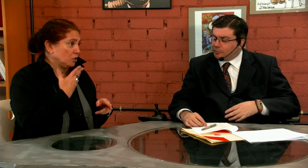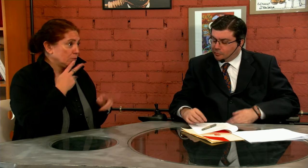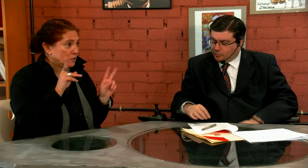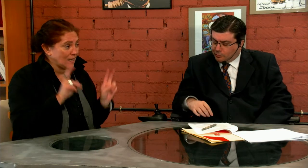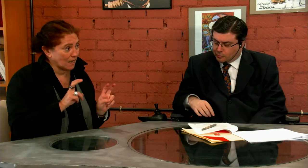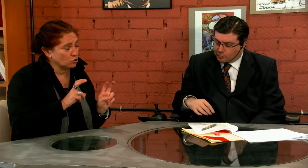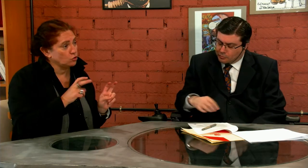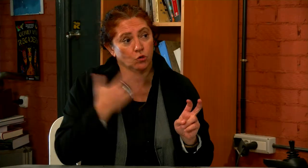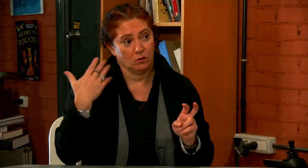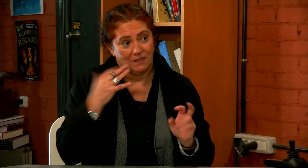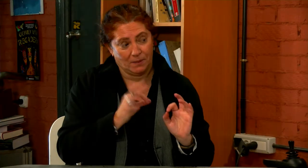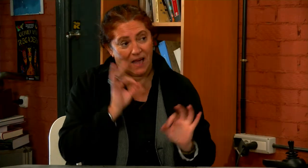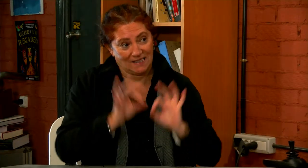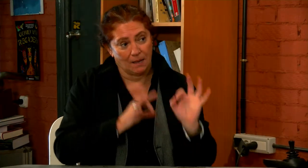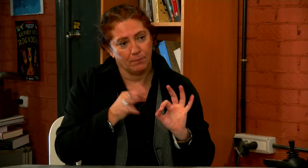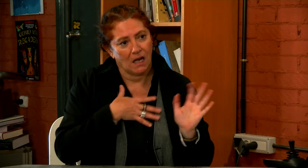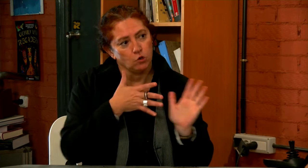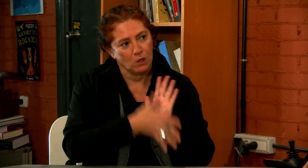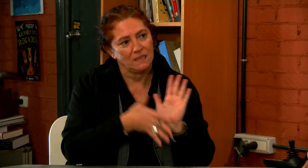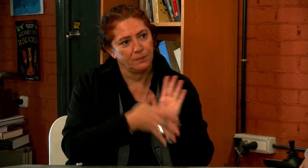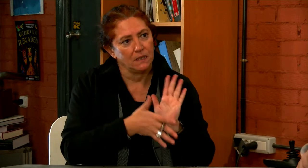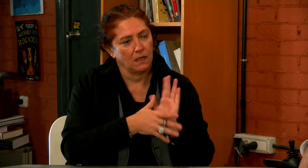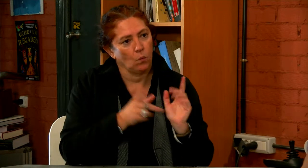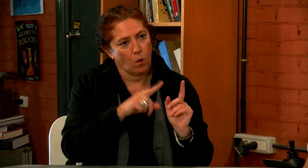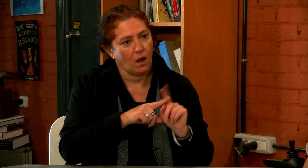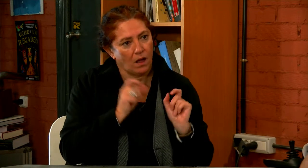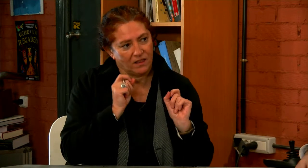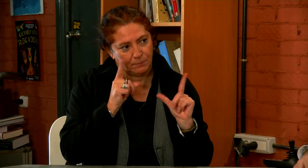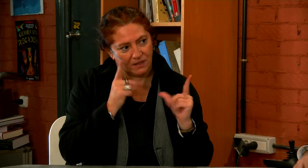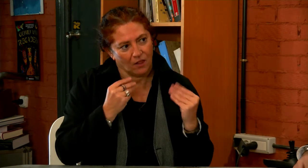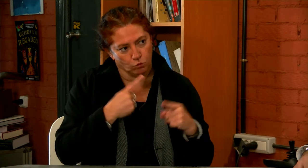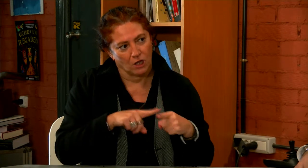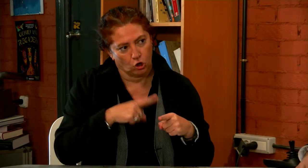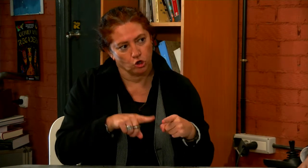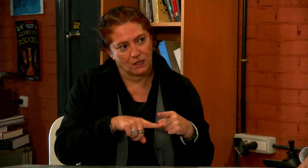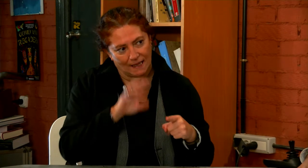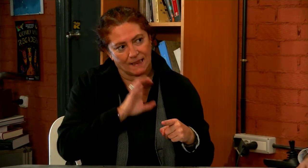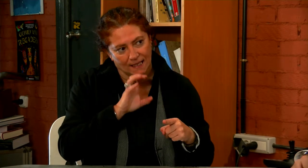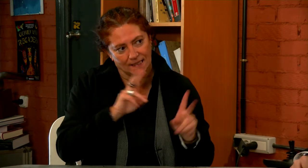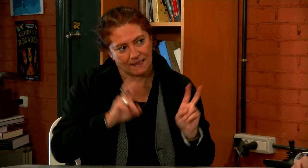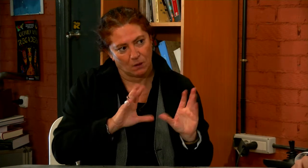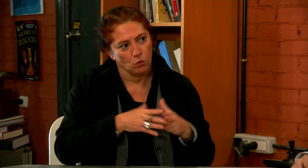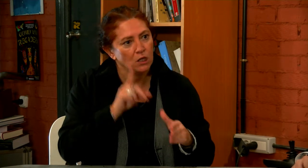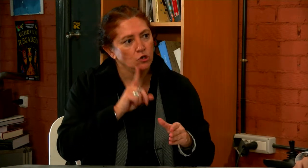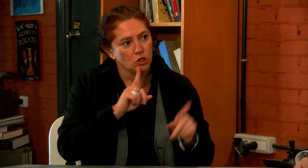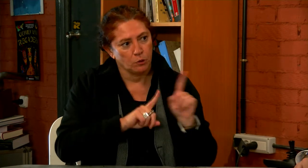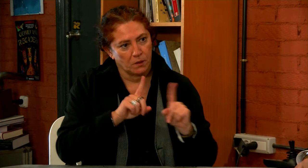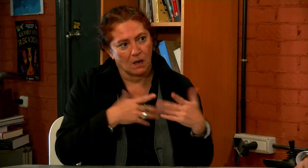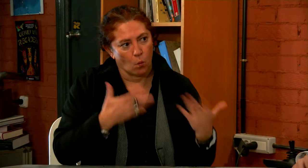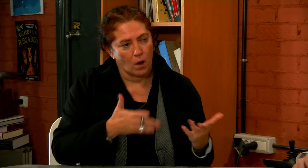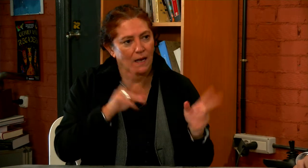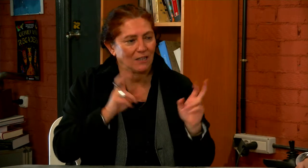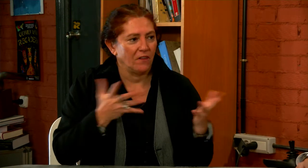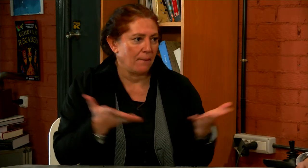Sobre todo cuando, pues en este caso, pues verdad que en la asamblea yo expliqué un poco fue el llamarles la atención,